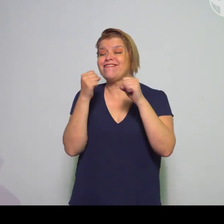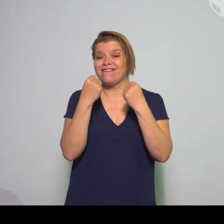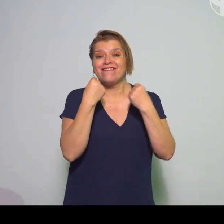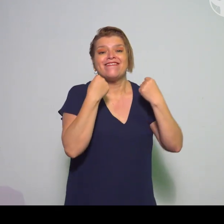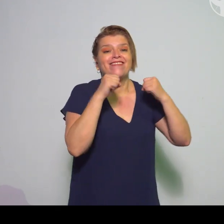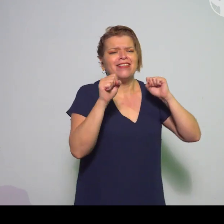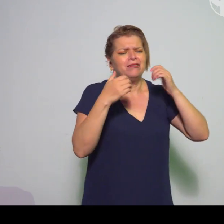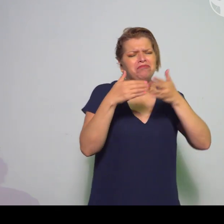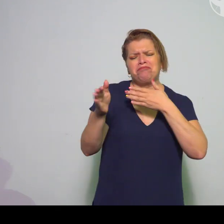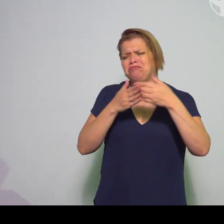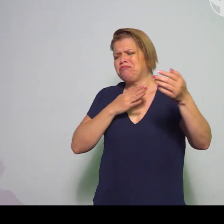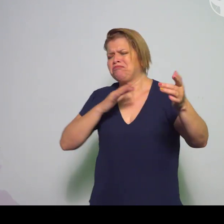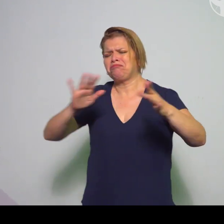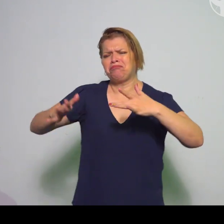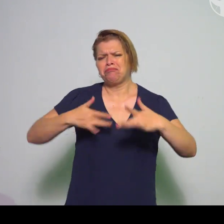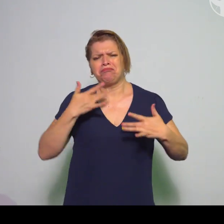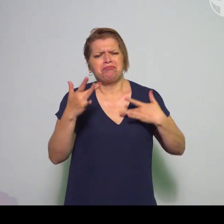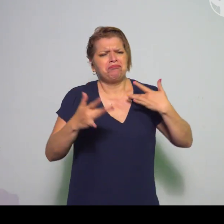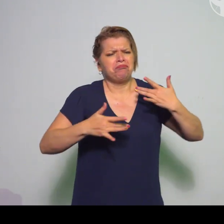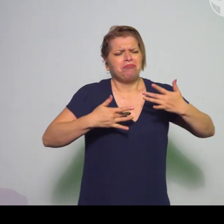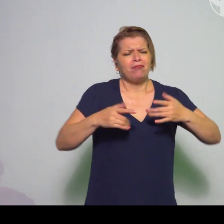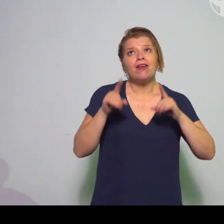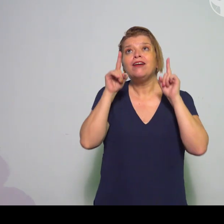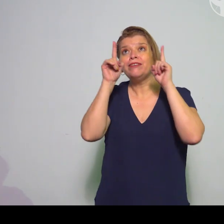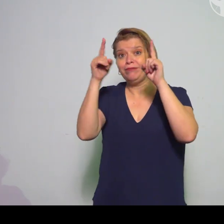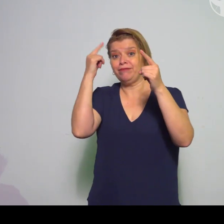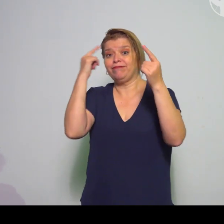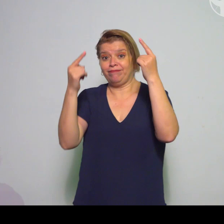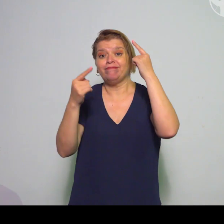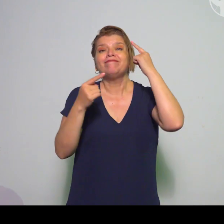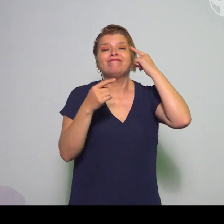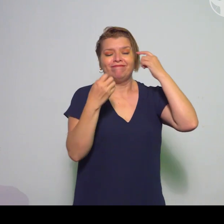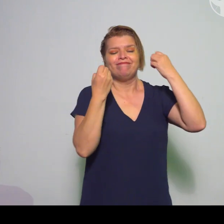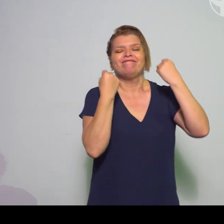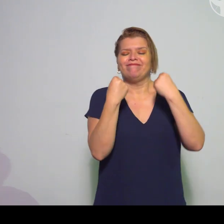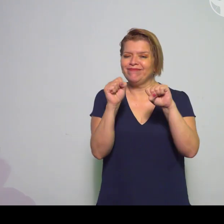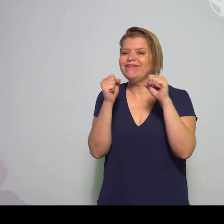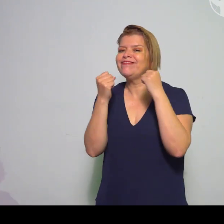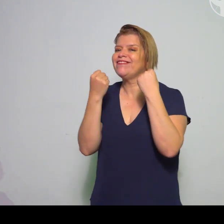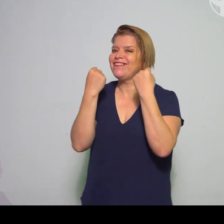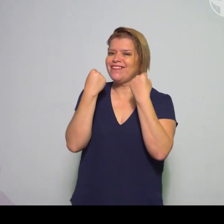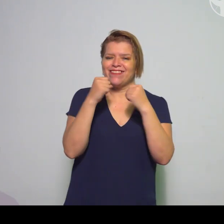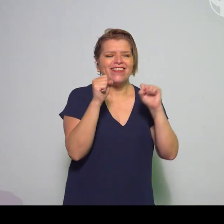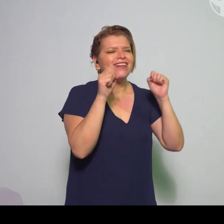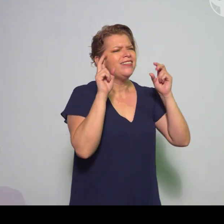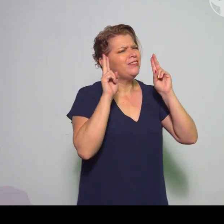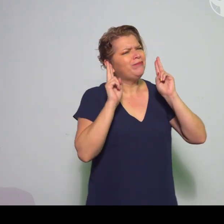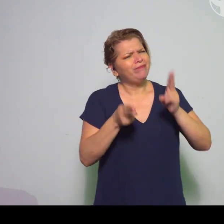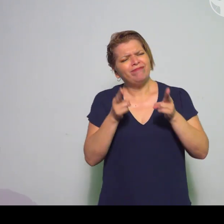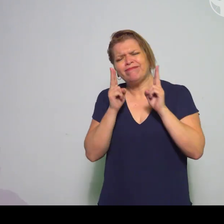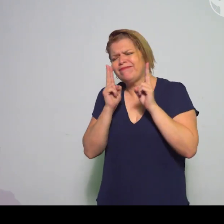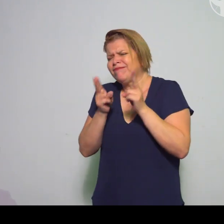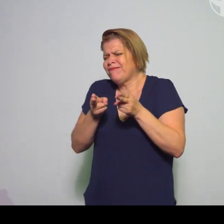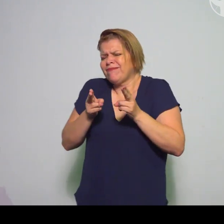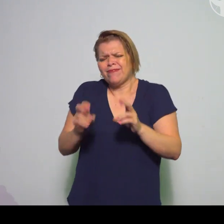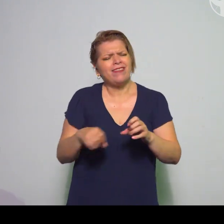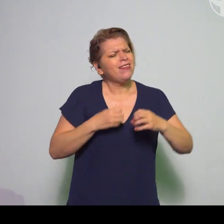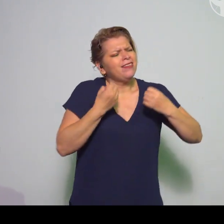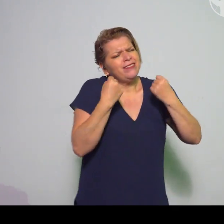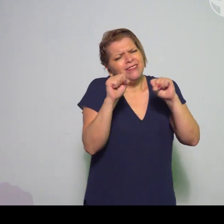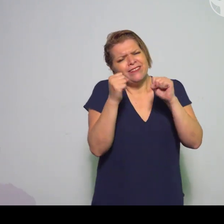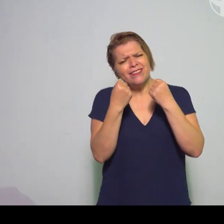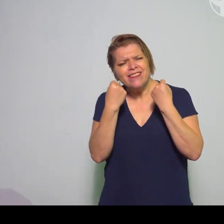Aunque no sienta, tú estás obrando. Siempre estás obrando.